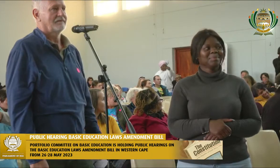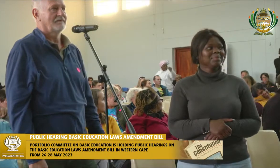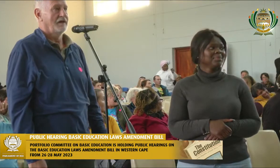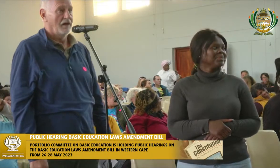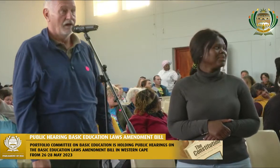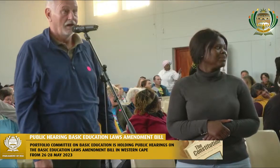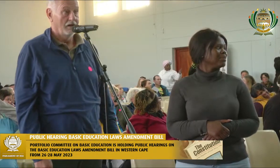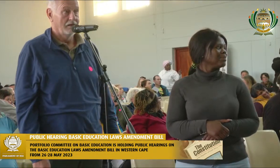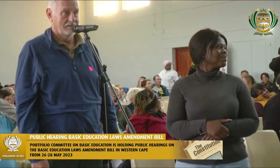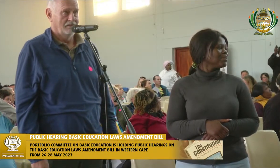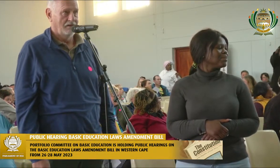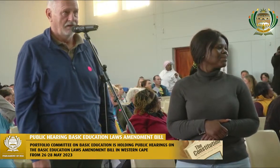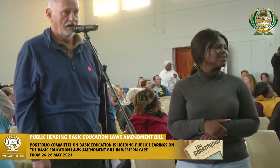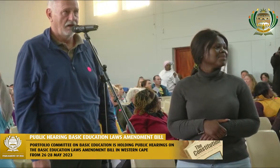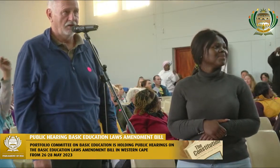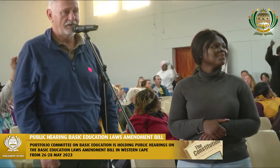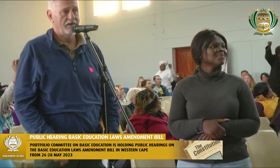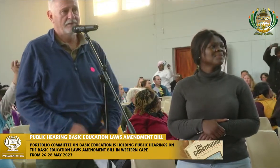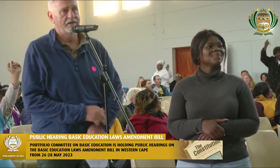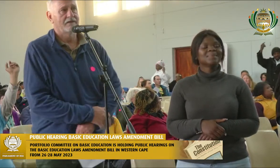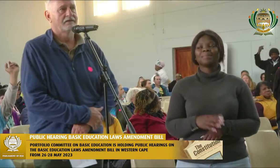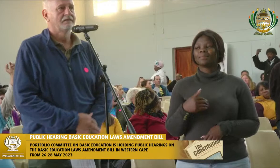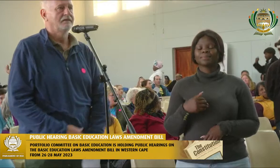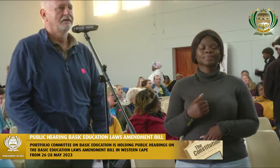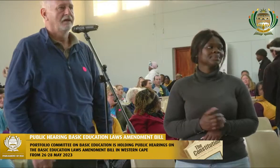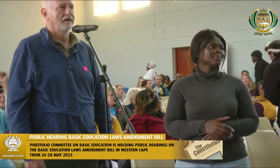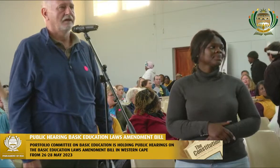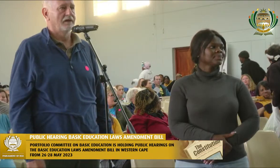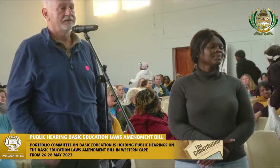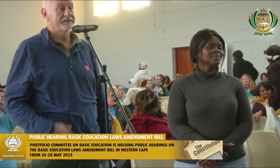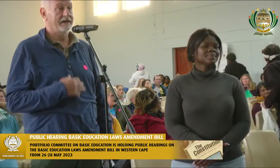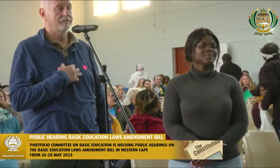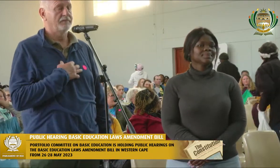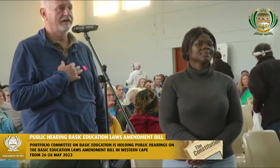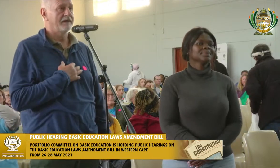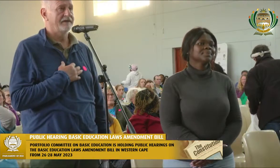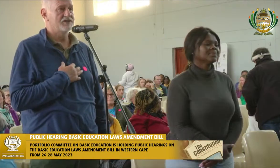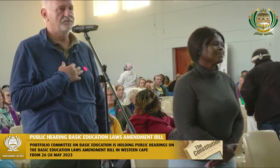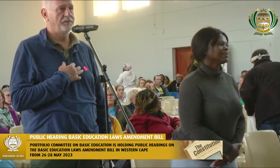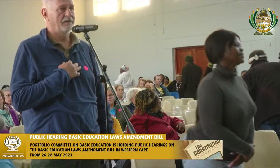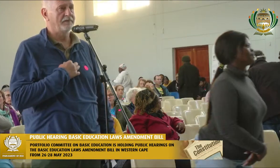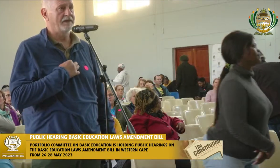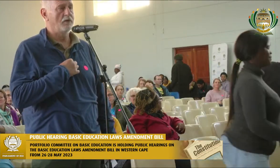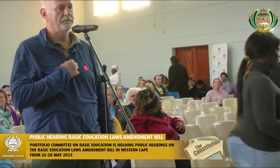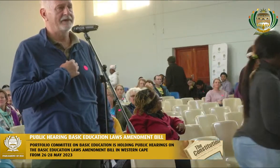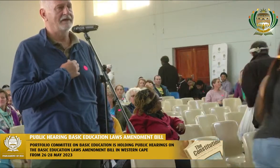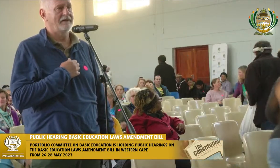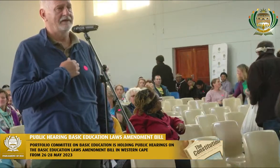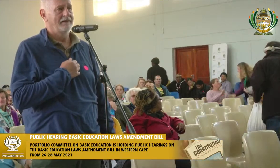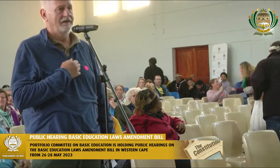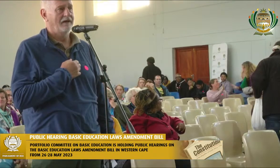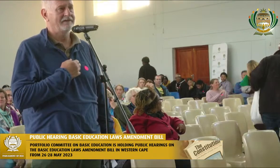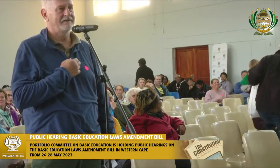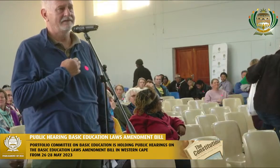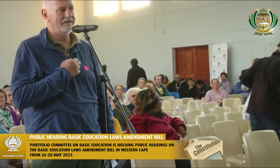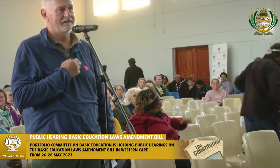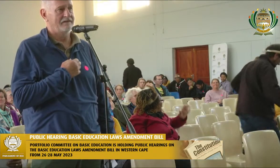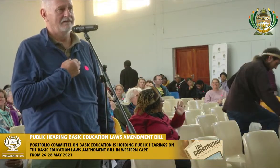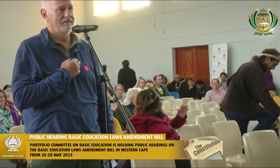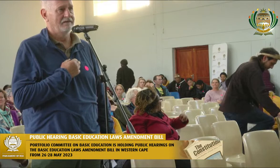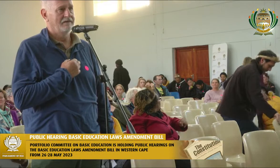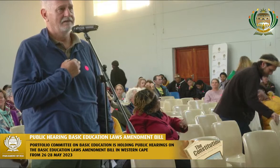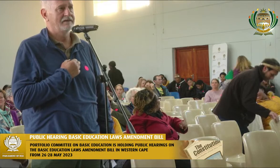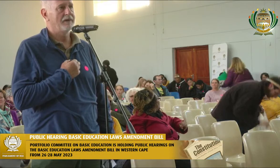Baba, proceed. Goeiemiddag. My naam is Gert Marie en ek spreek my openlik uit